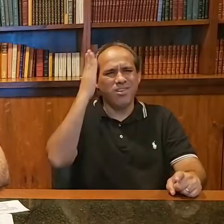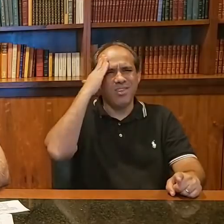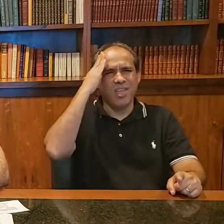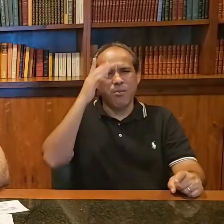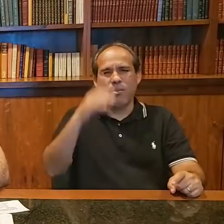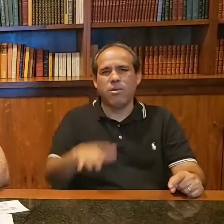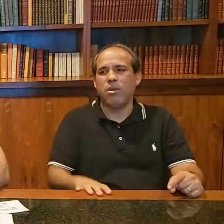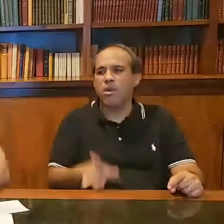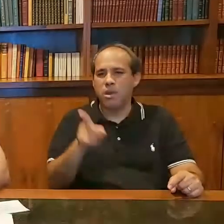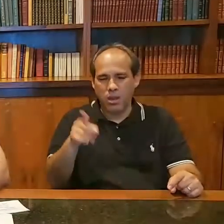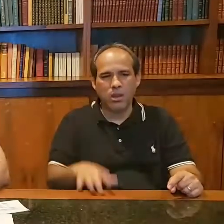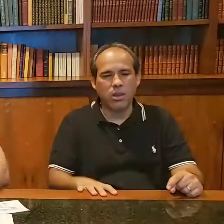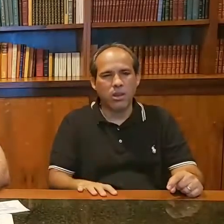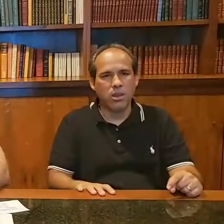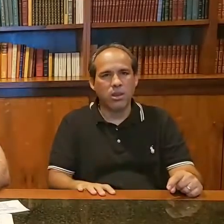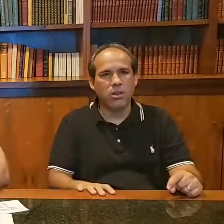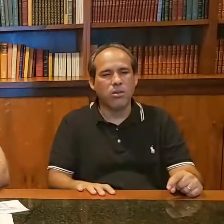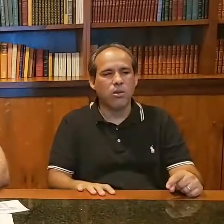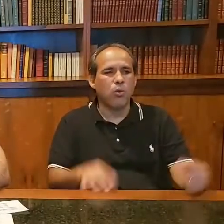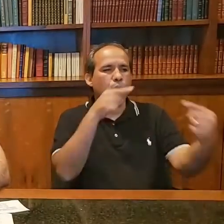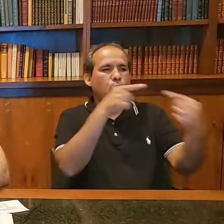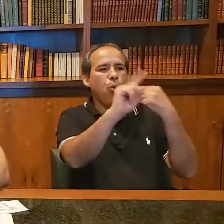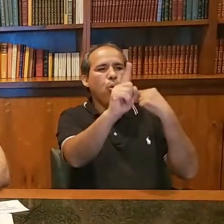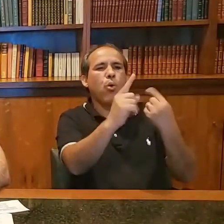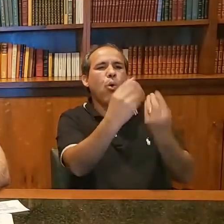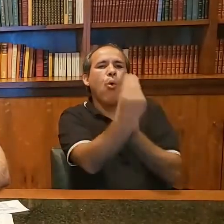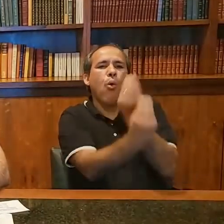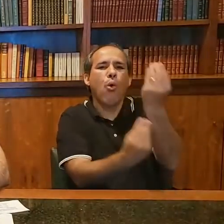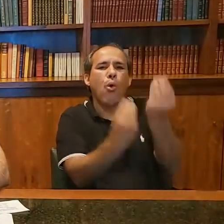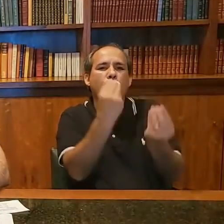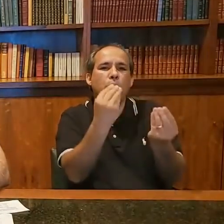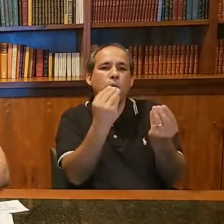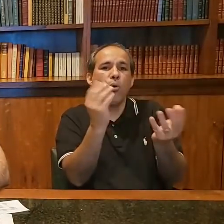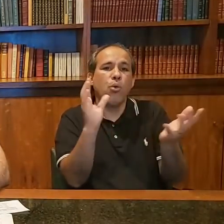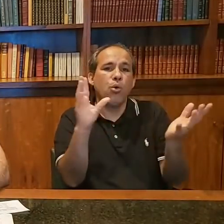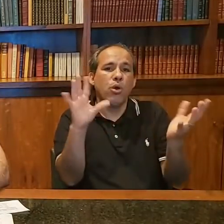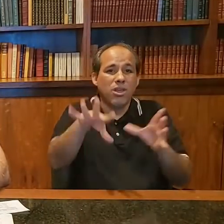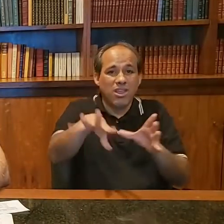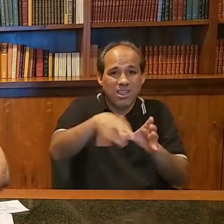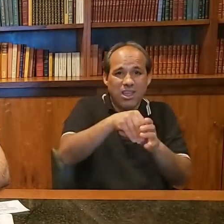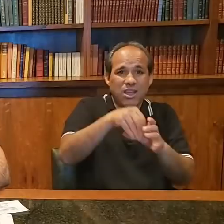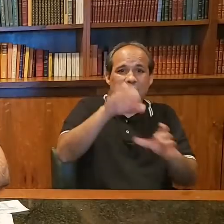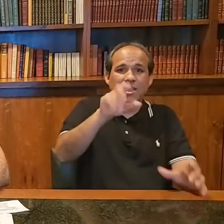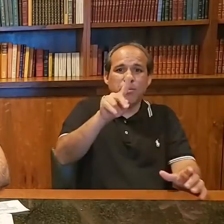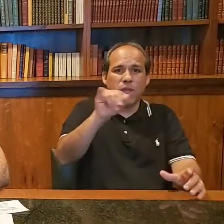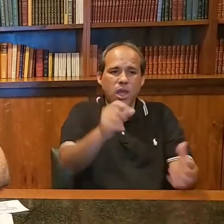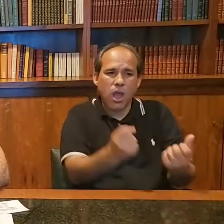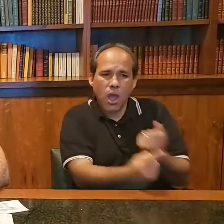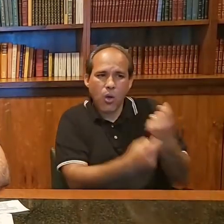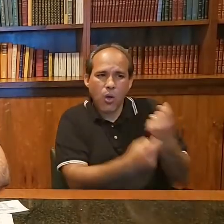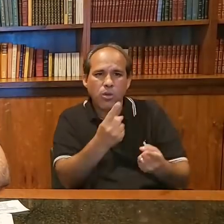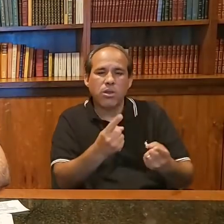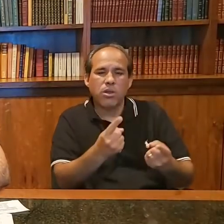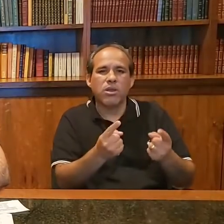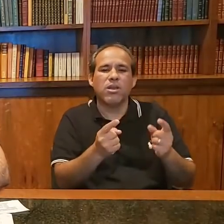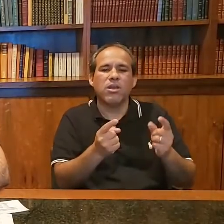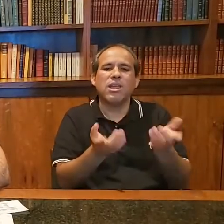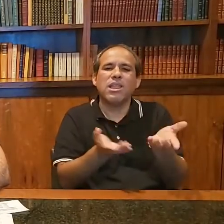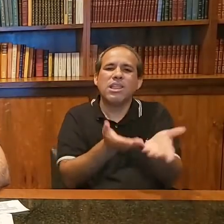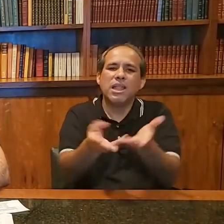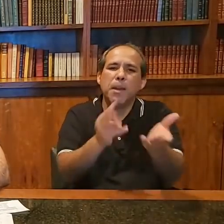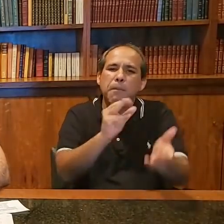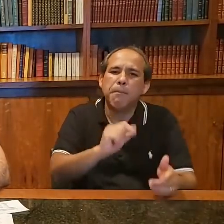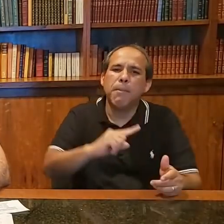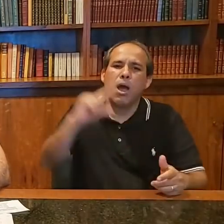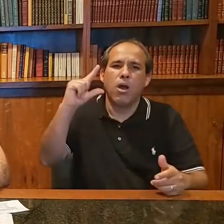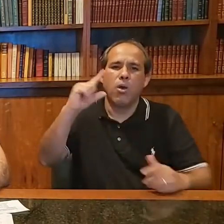protestou, né, contra a forma como os integrantes da CPI, parte deles, tratavam aí os profissionais de